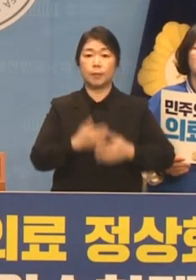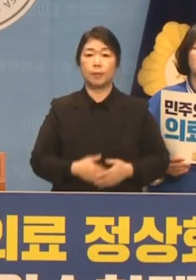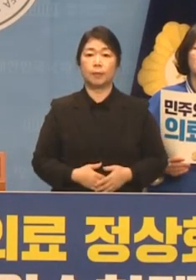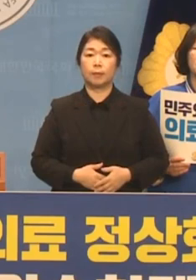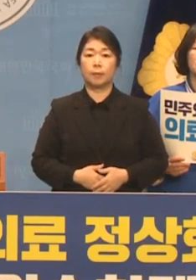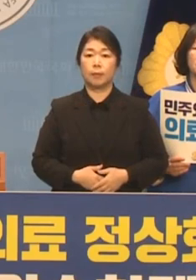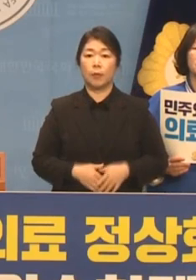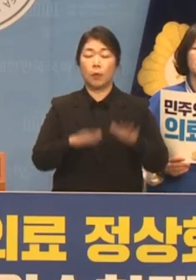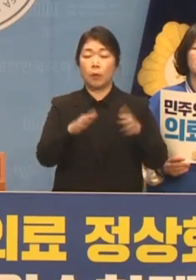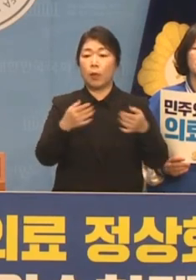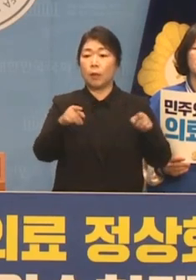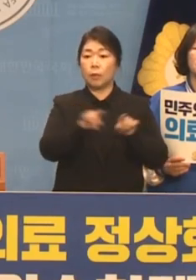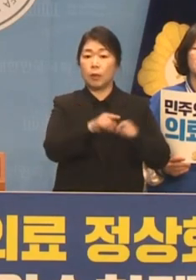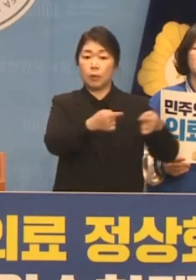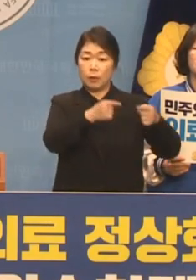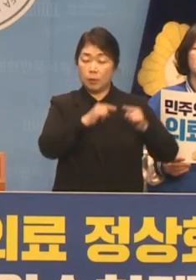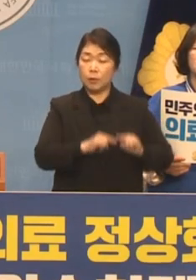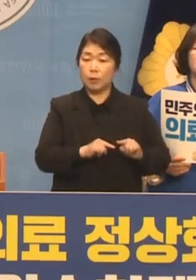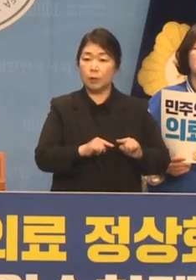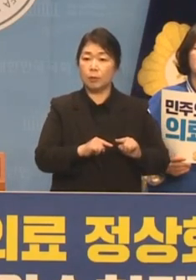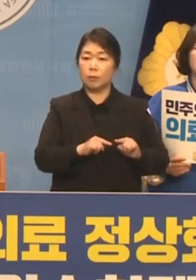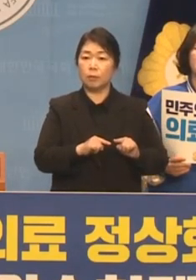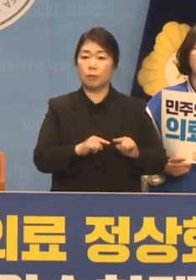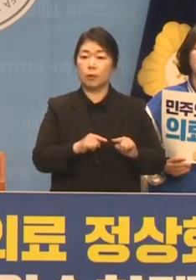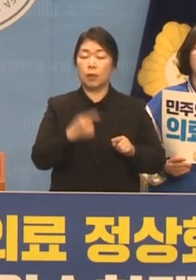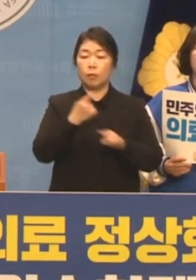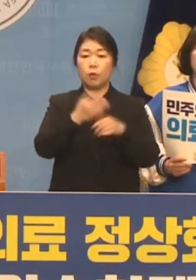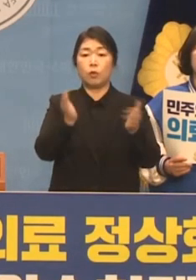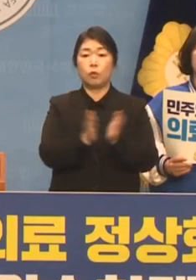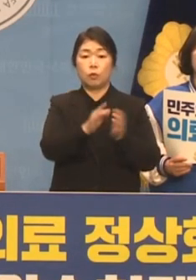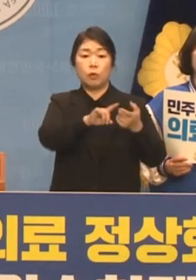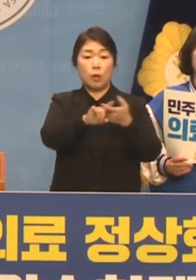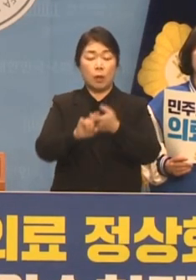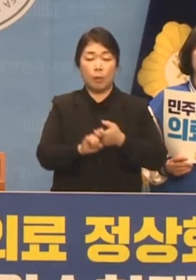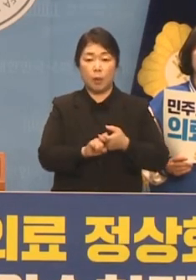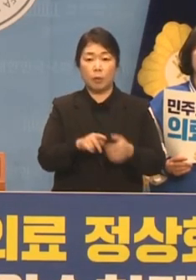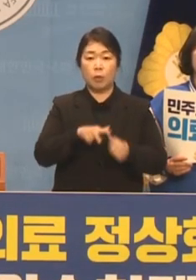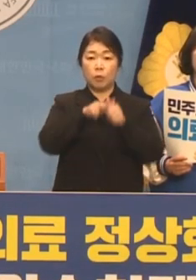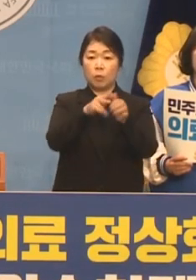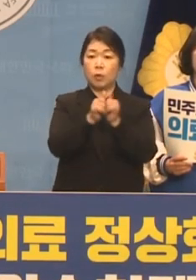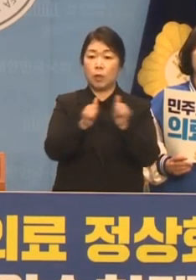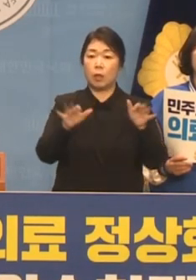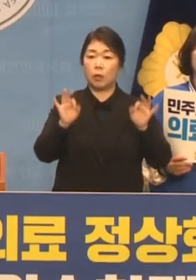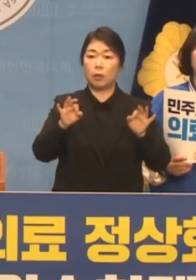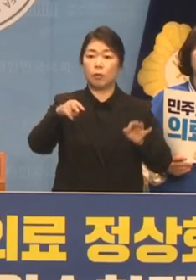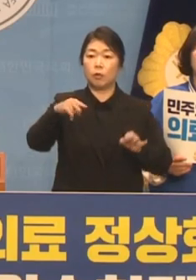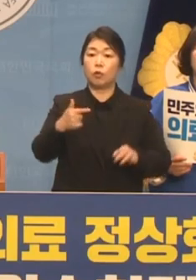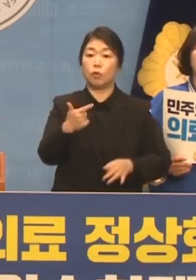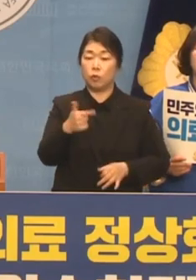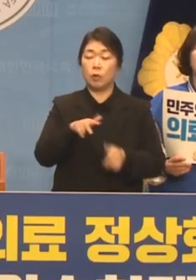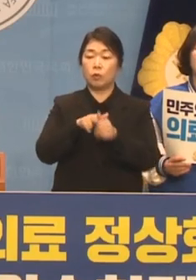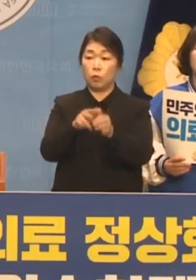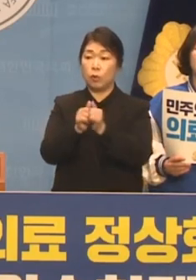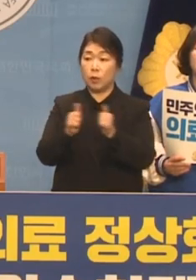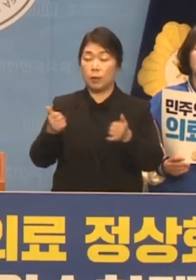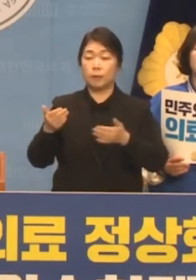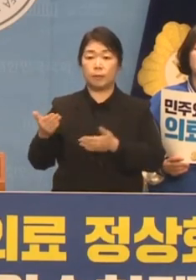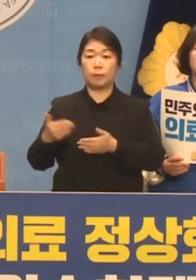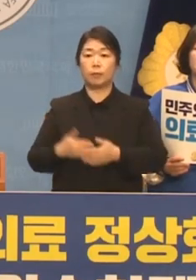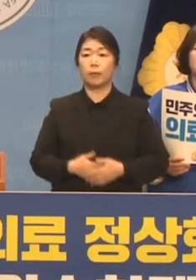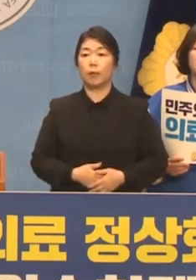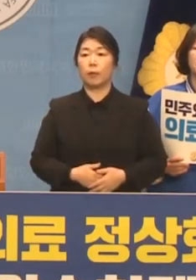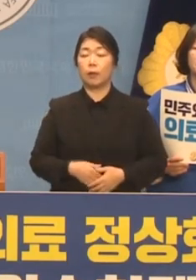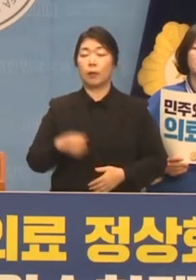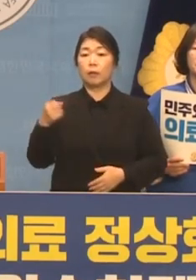오늘 함께 해 주신 분은 저희 더불어 민주 연합의 후보이 김윤 후보님